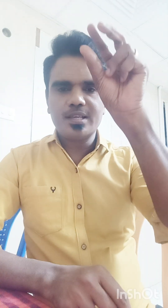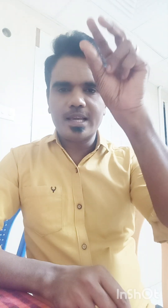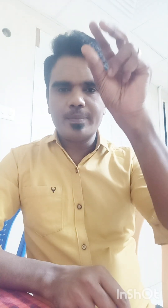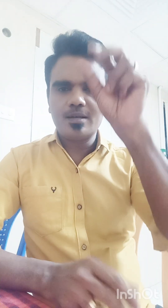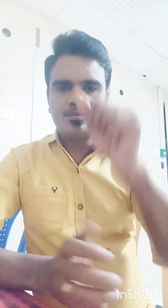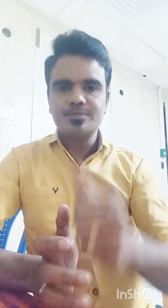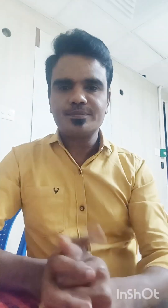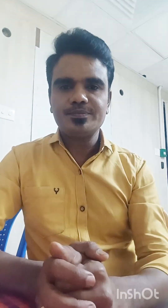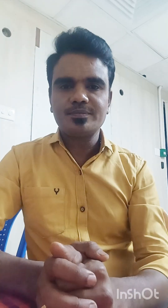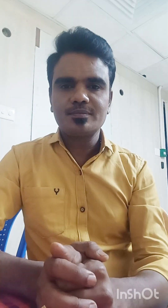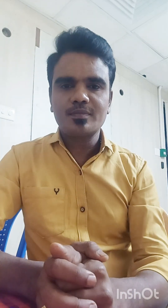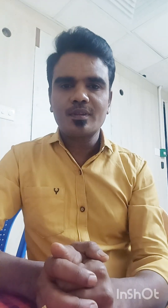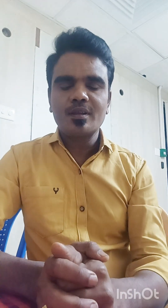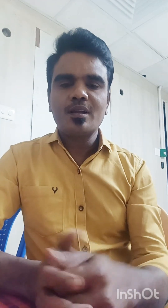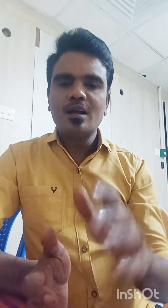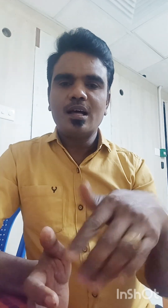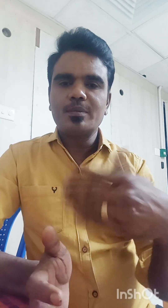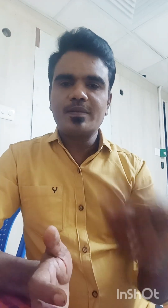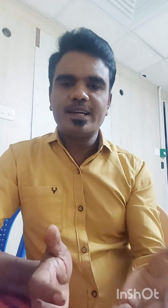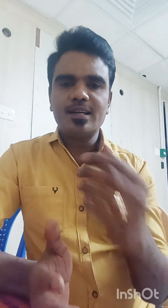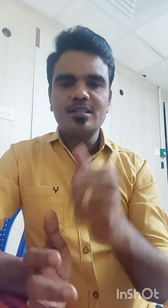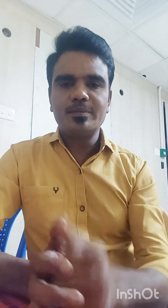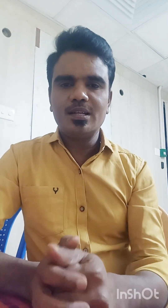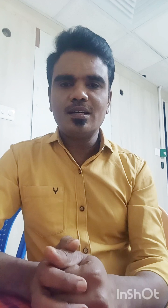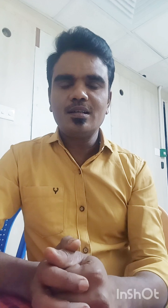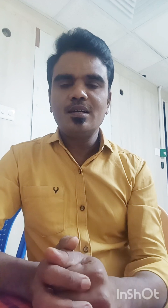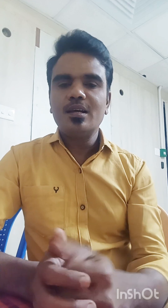கேமரா. அதுக்கப்புறம் வேறு என்ன இருக்குது அப்படின்னா இதில்